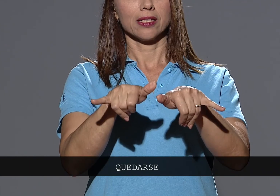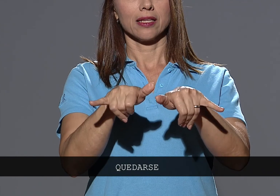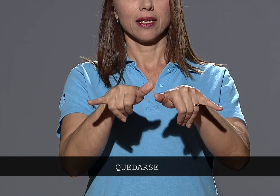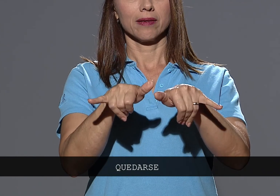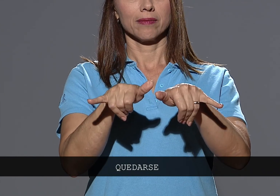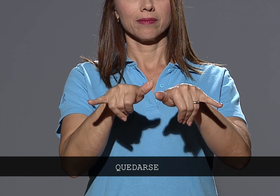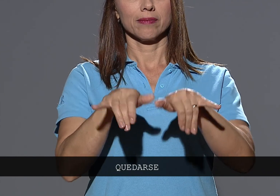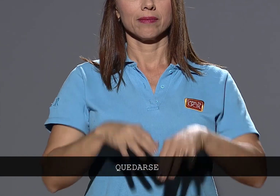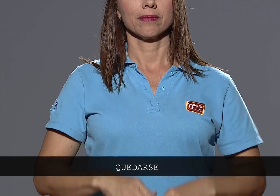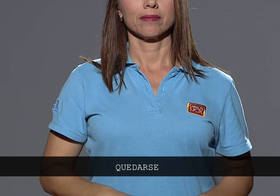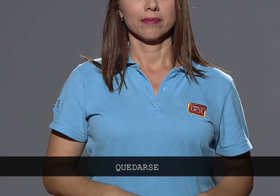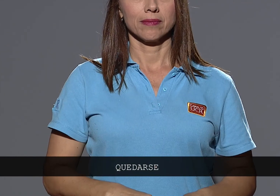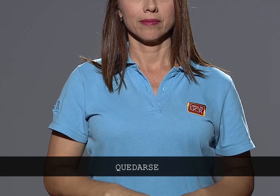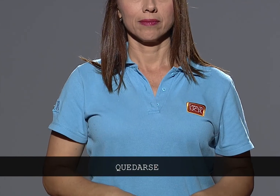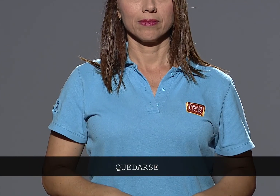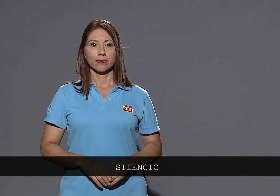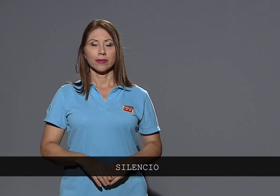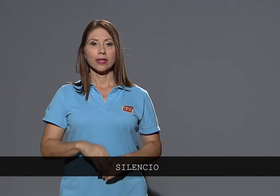quedarse.